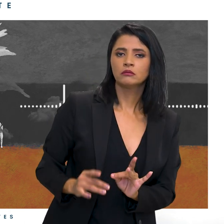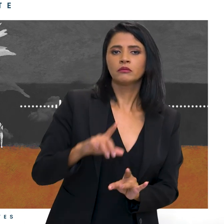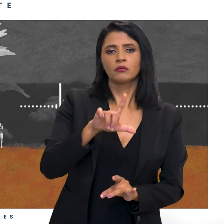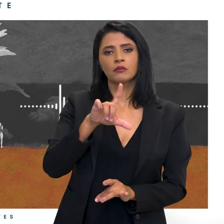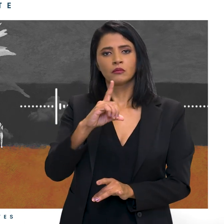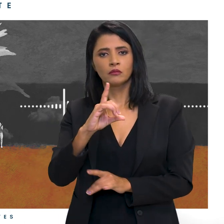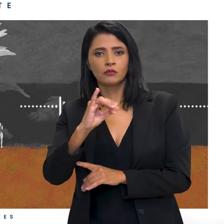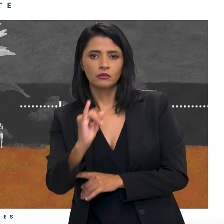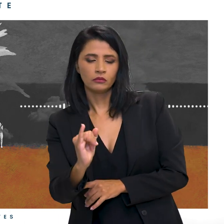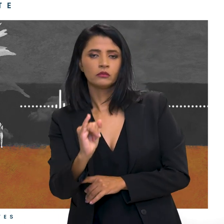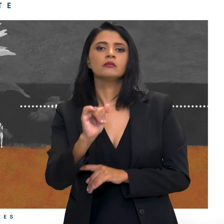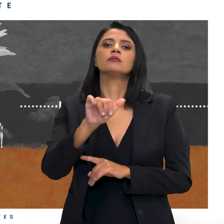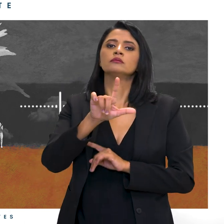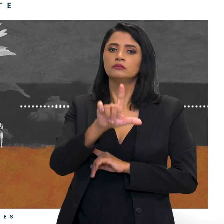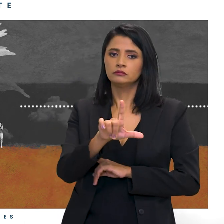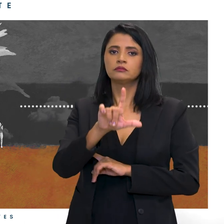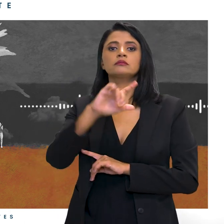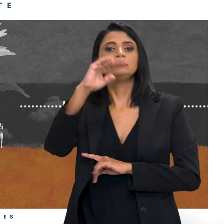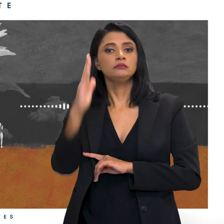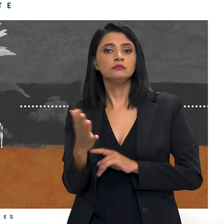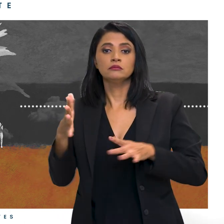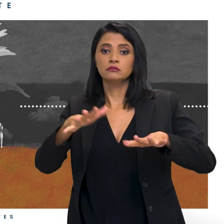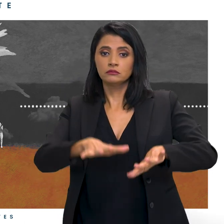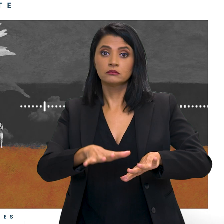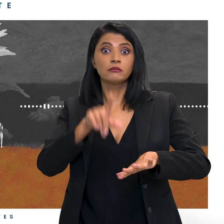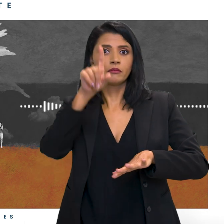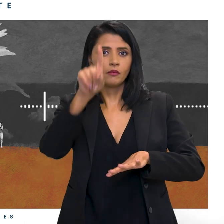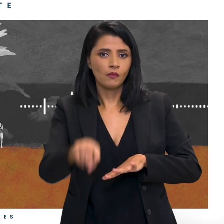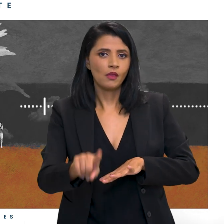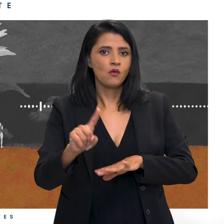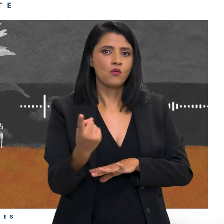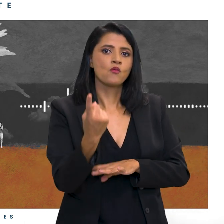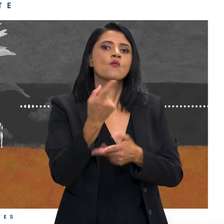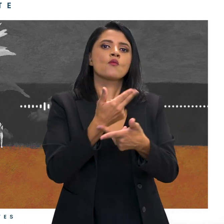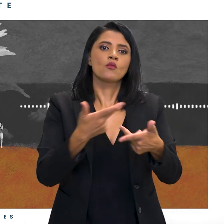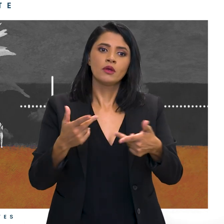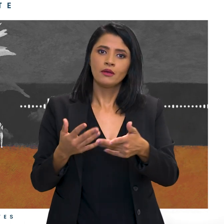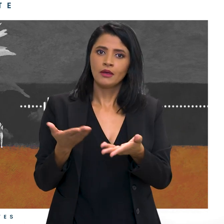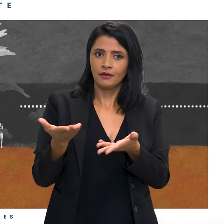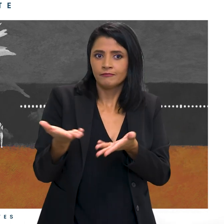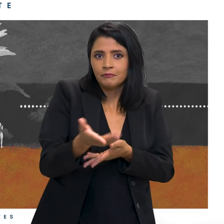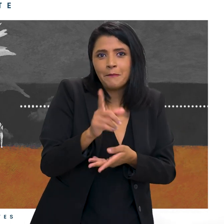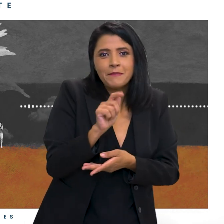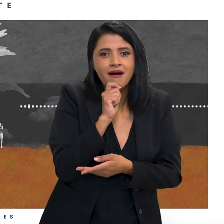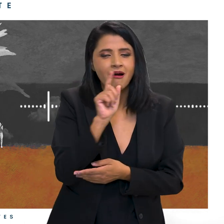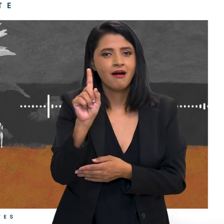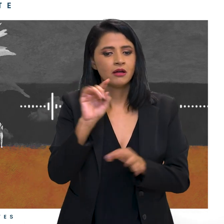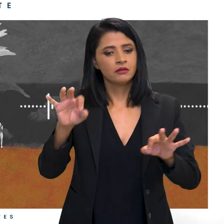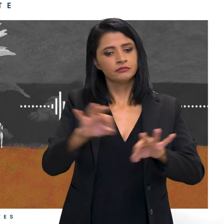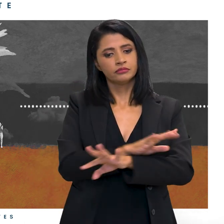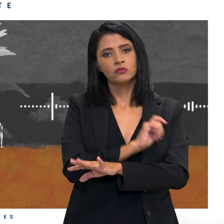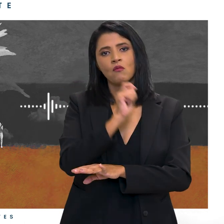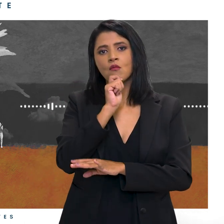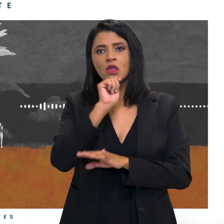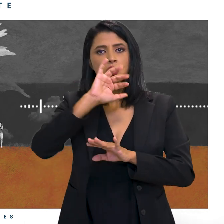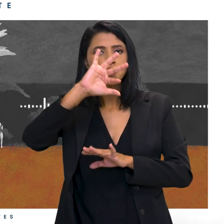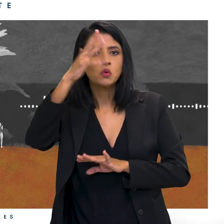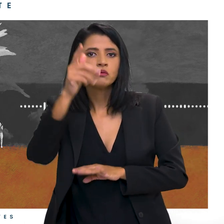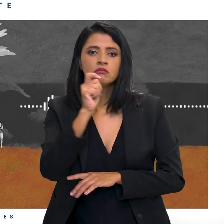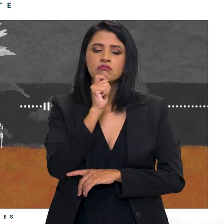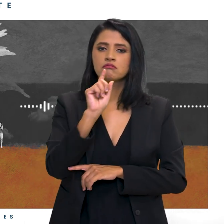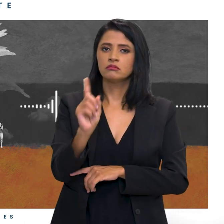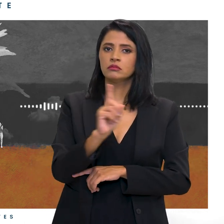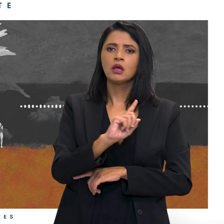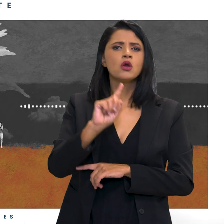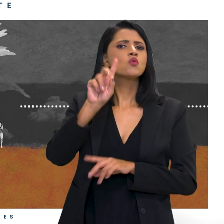bonitinho na LBI, a nossa Lei Brasileira de Inclusão. Essa é uma das demandas que estão no horizonte, mas ainda não foram